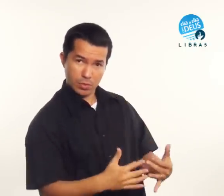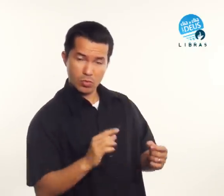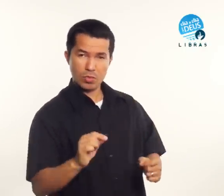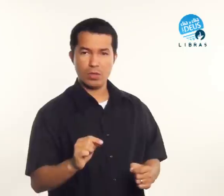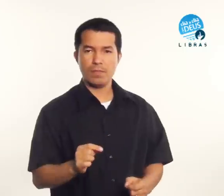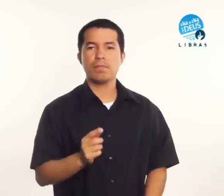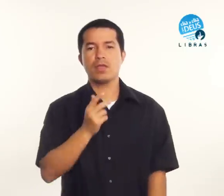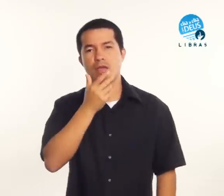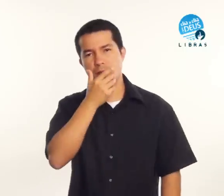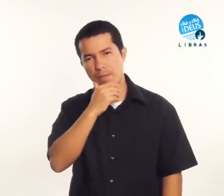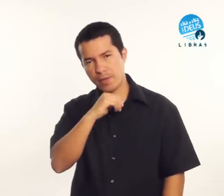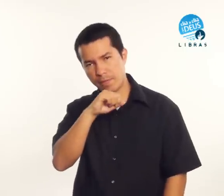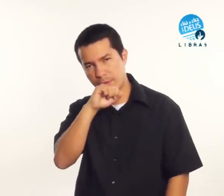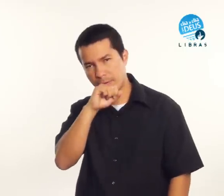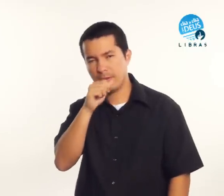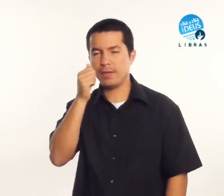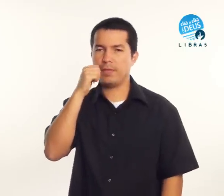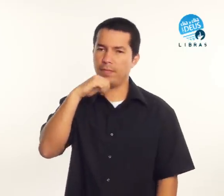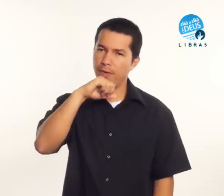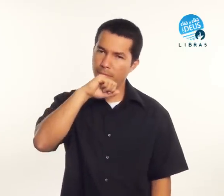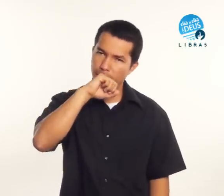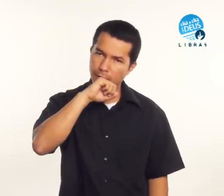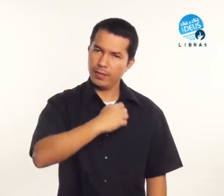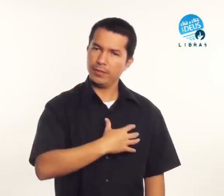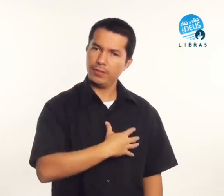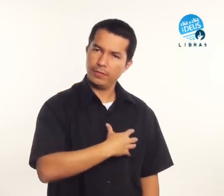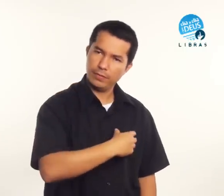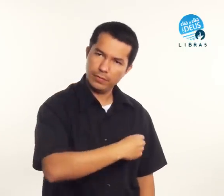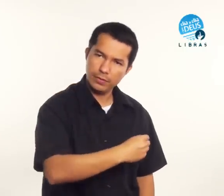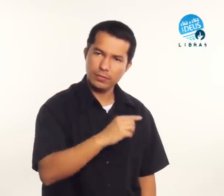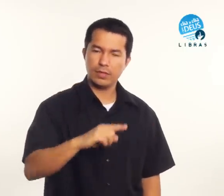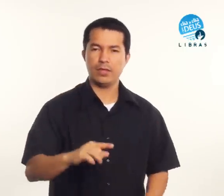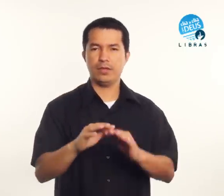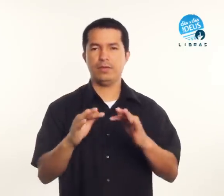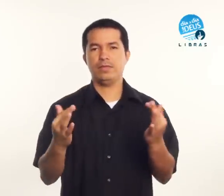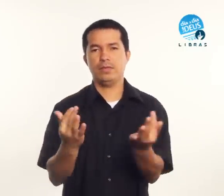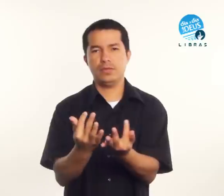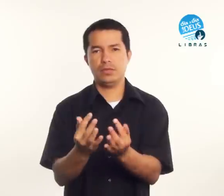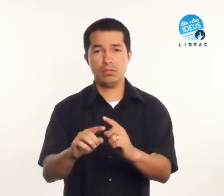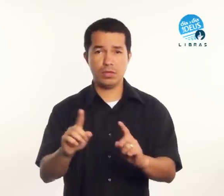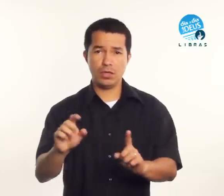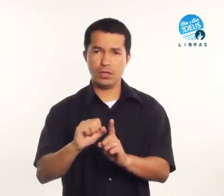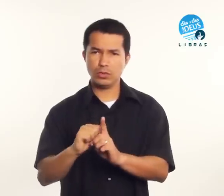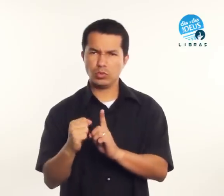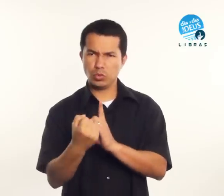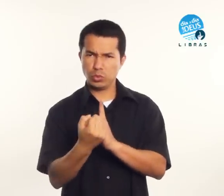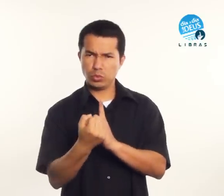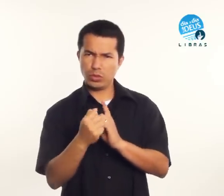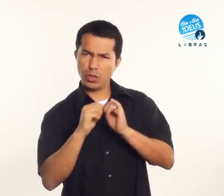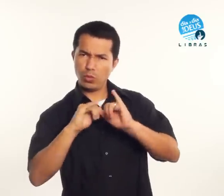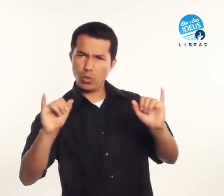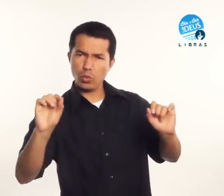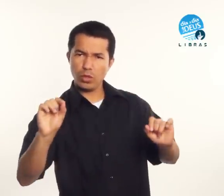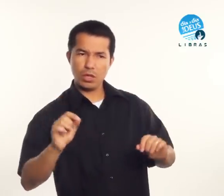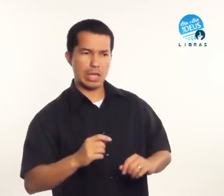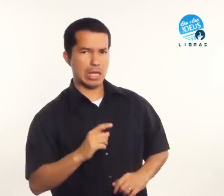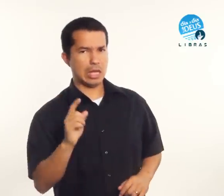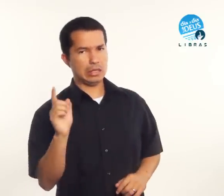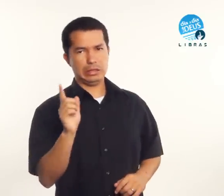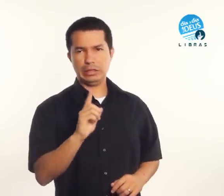e filhos. Aí de repente a sociedade diz: não, família não necessariamente precisa ser isso,